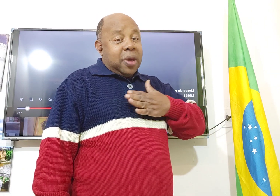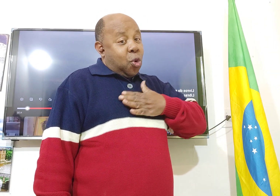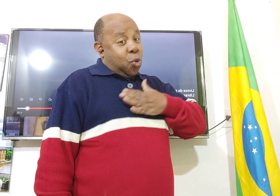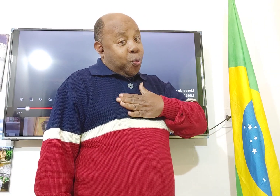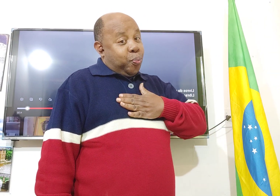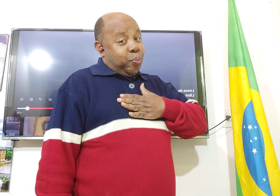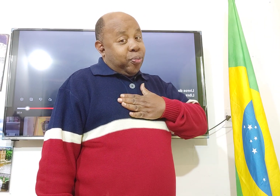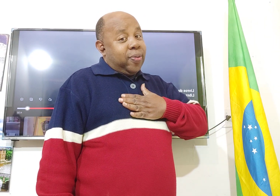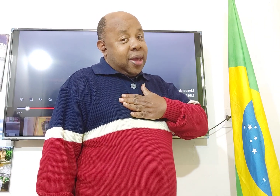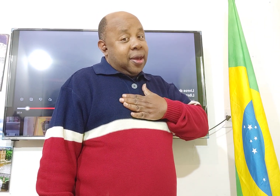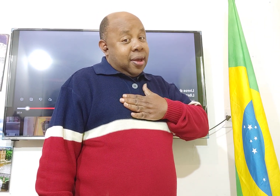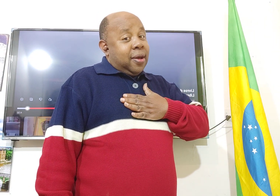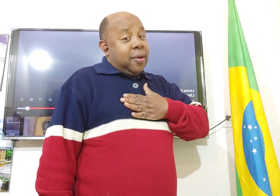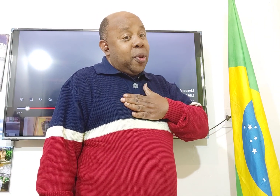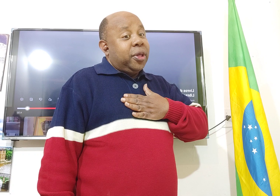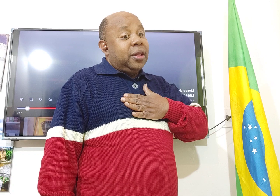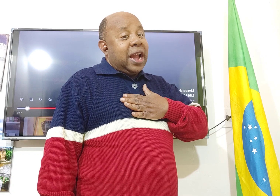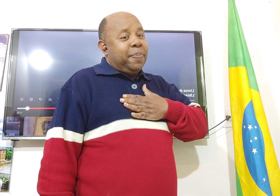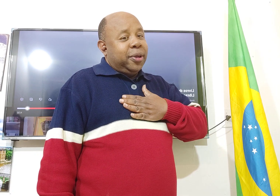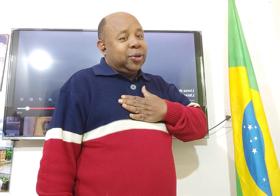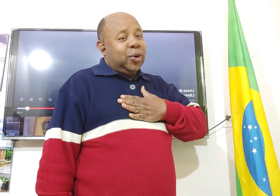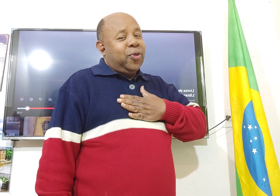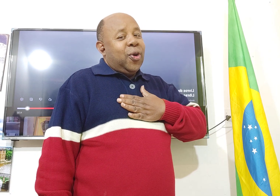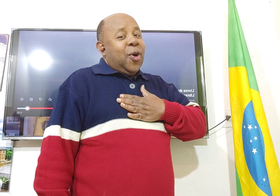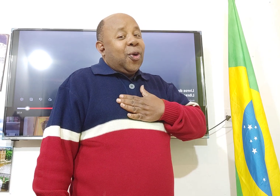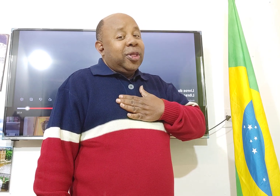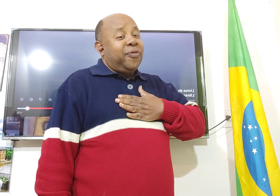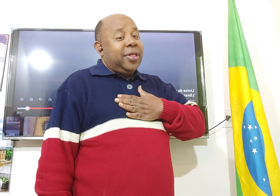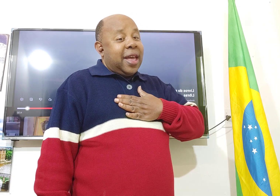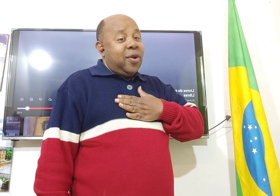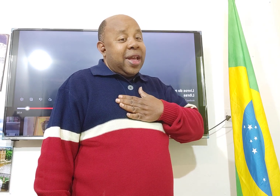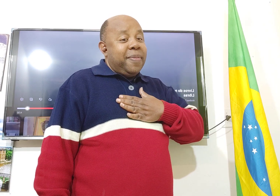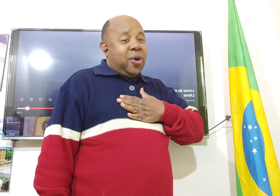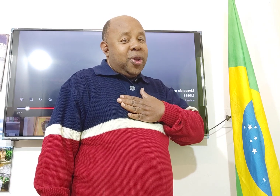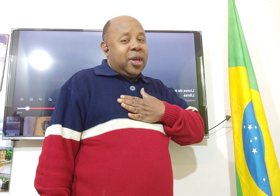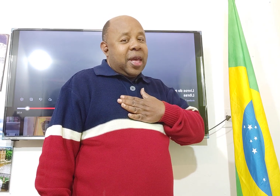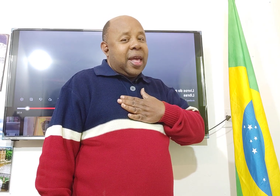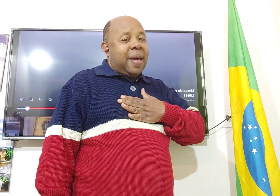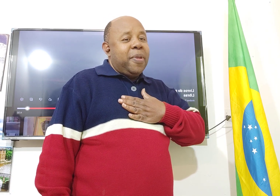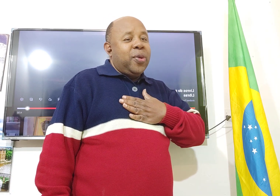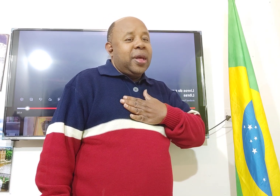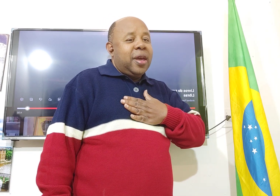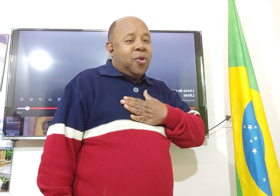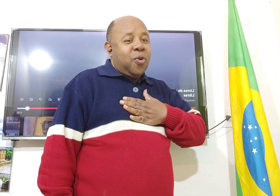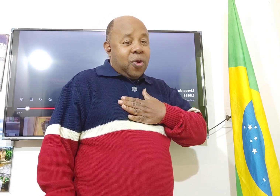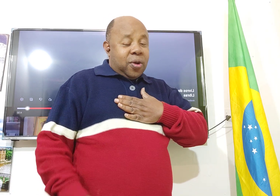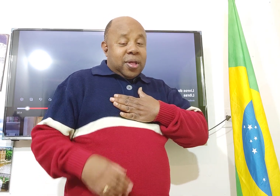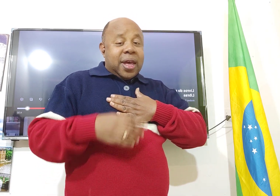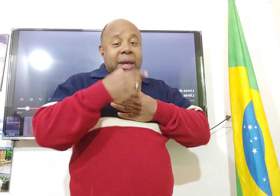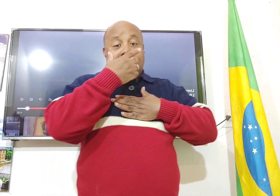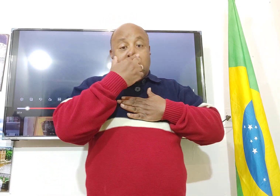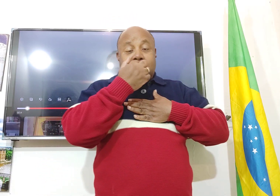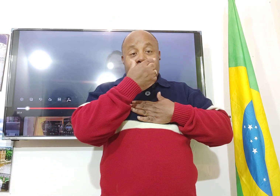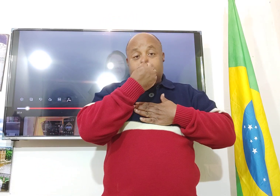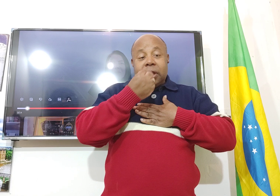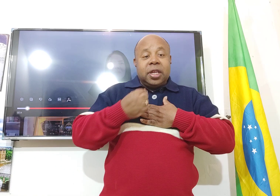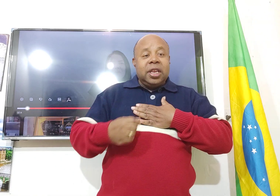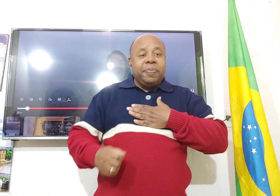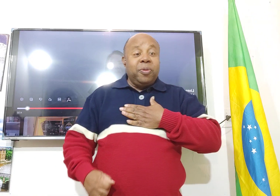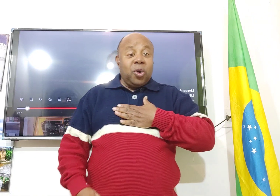Meu. Tudo bem? Meus intérpretes, quando você fizer eu e é meu, e é meu e é eu, né? Vocês vão entender pelo meu